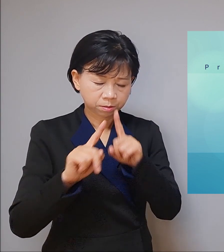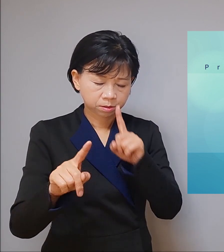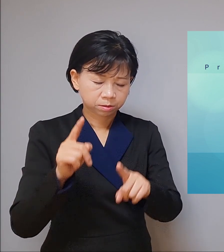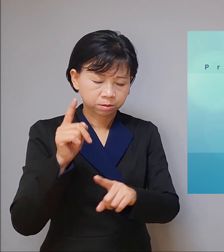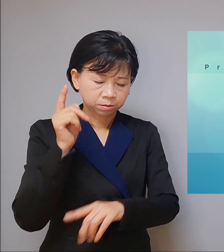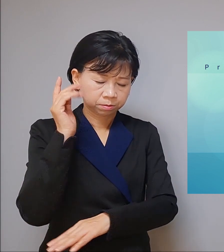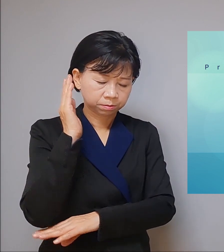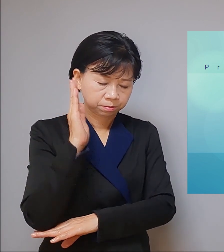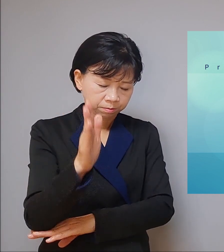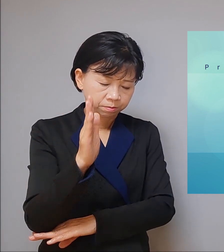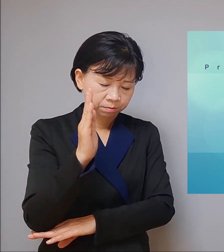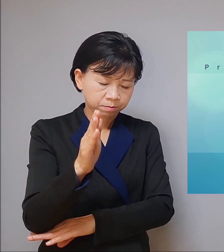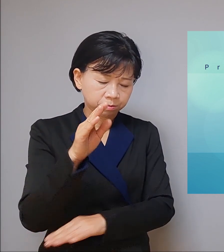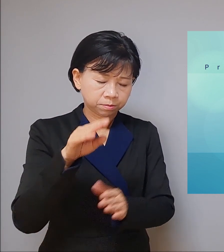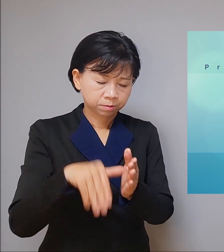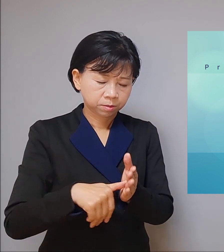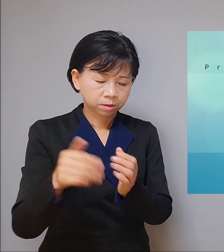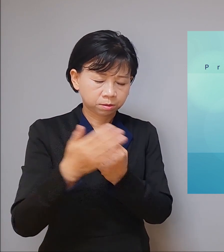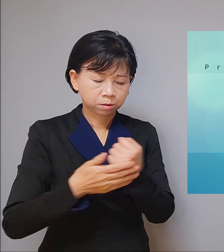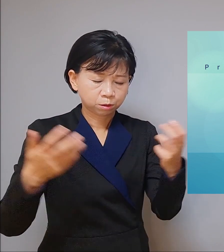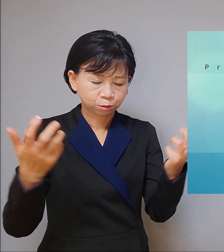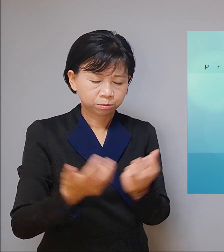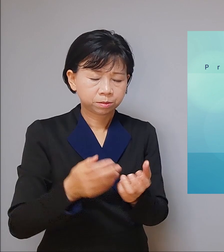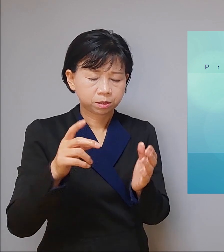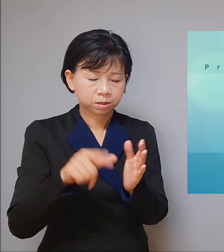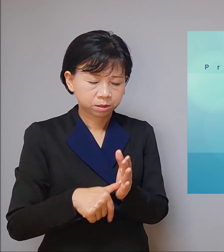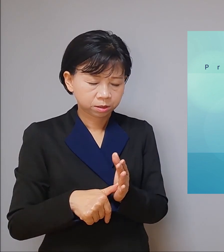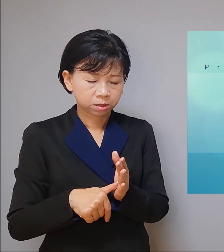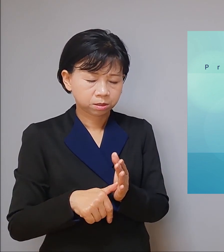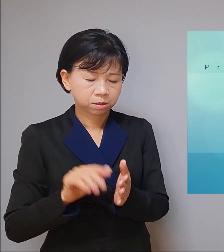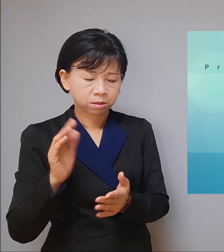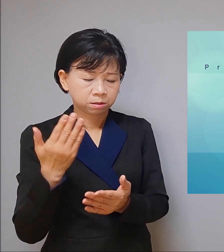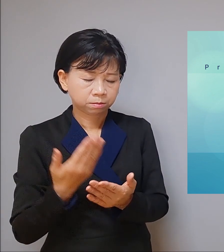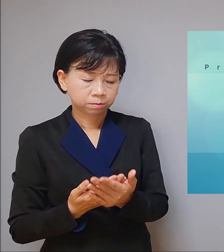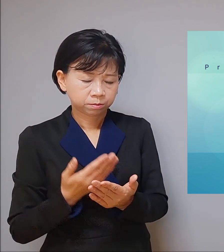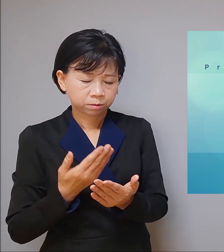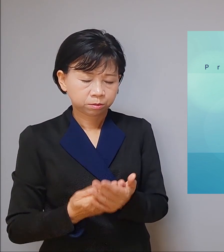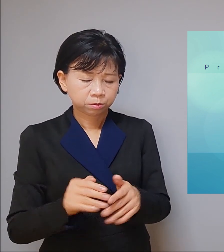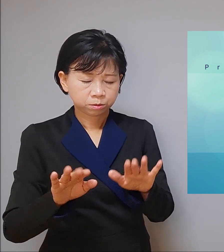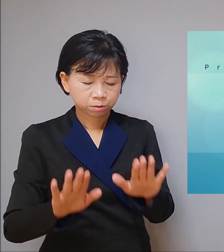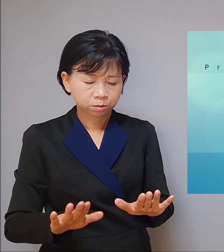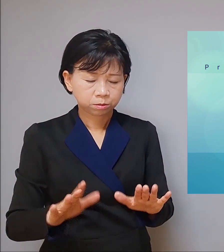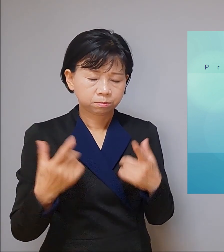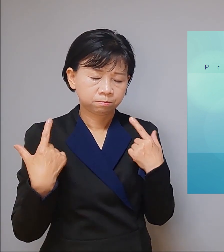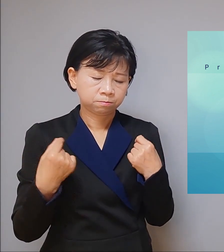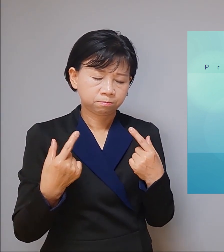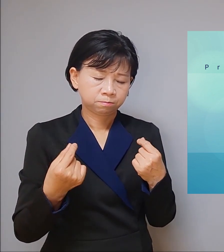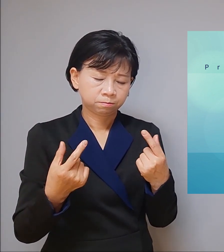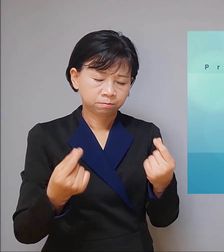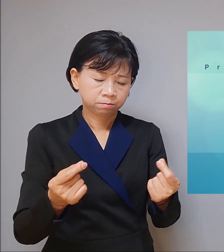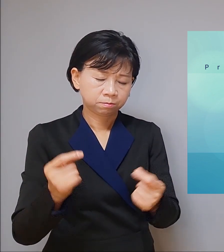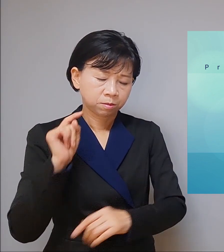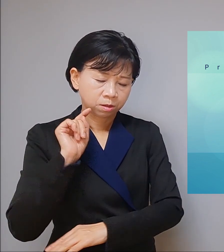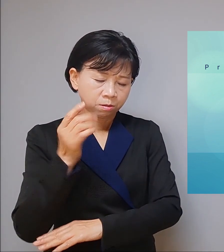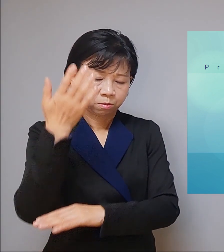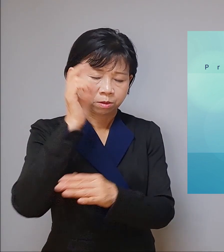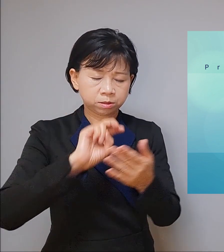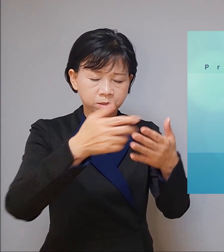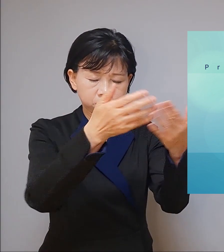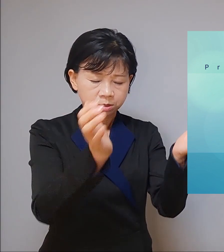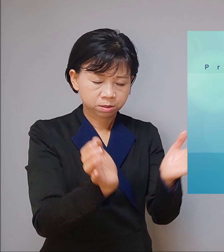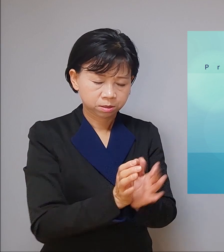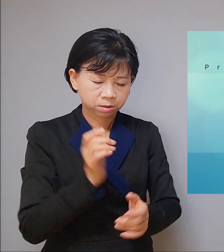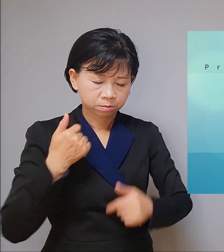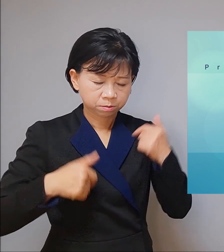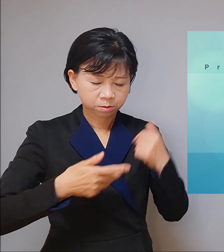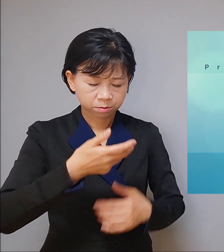말씀을 대언하실 때도 은혜가 충만한 시간 되게 하옵소서. 오늘 또 변함없이 영광 돌리는 찬양대의